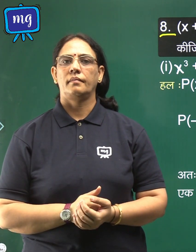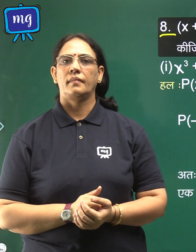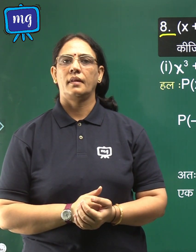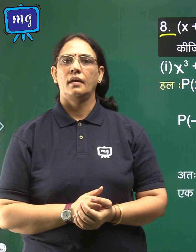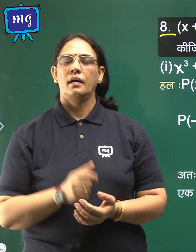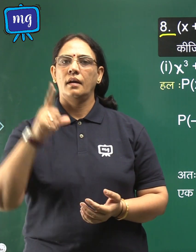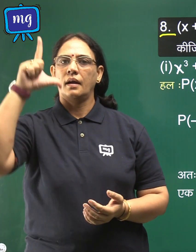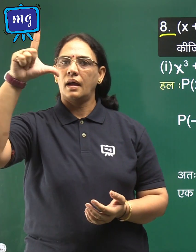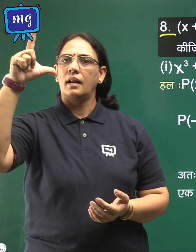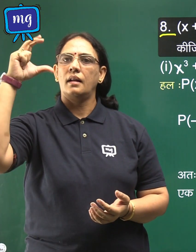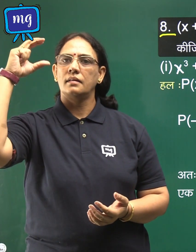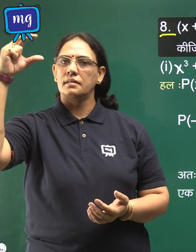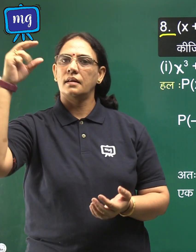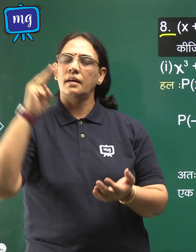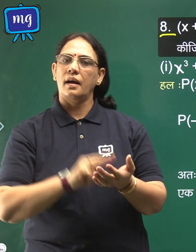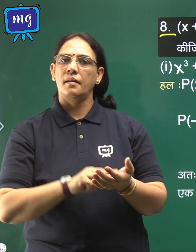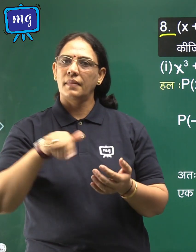गुणनखंड है